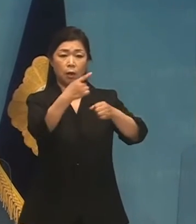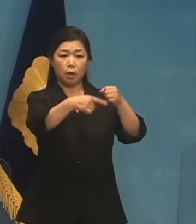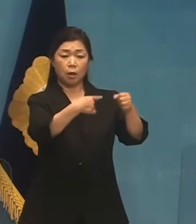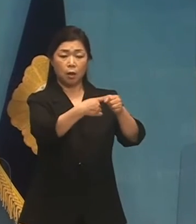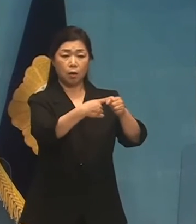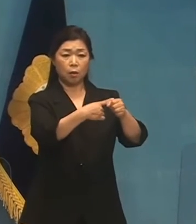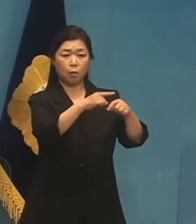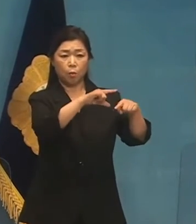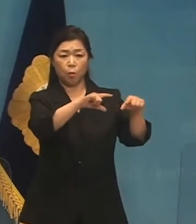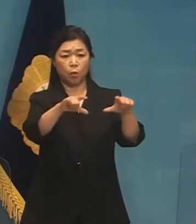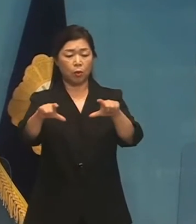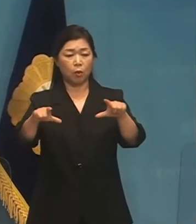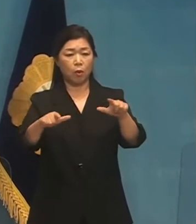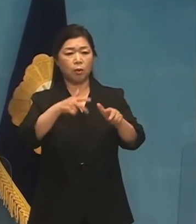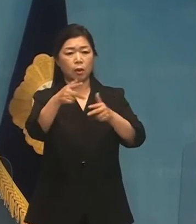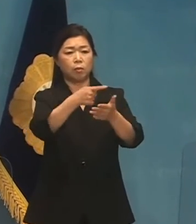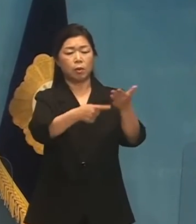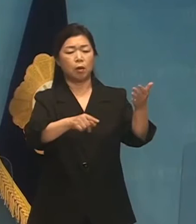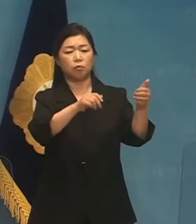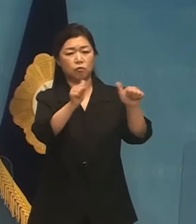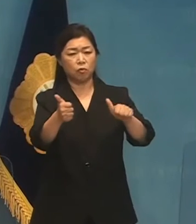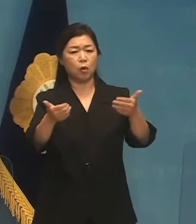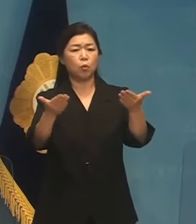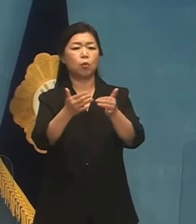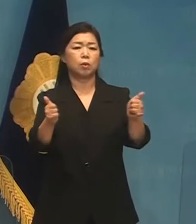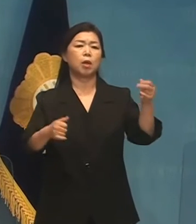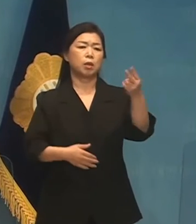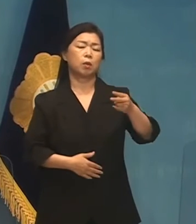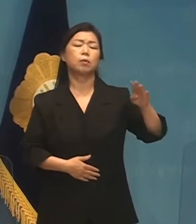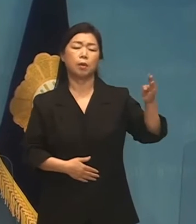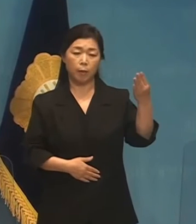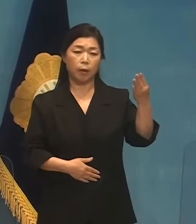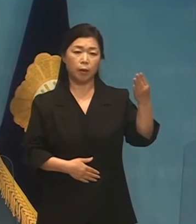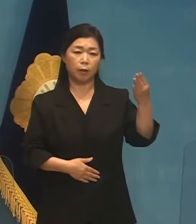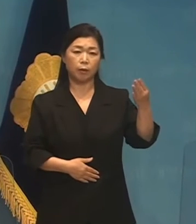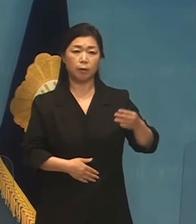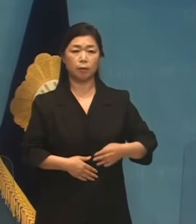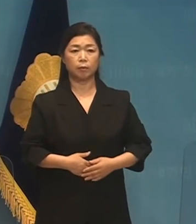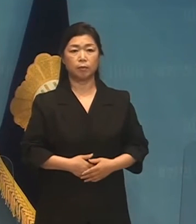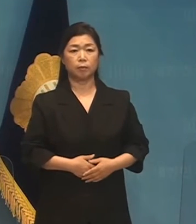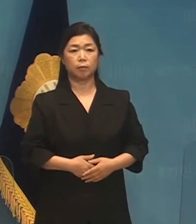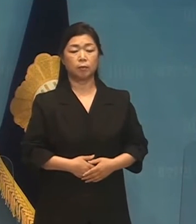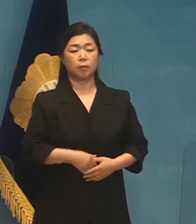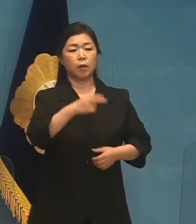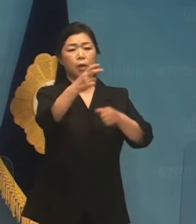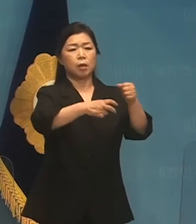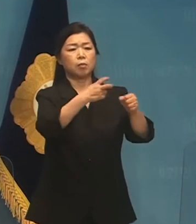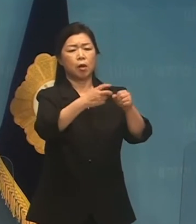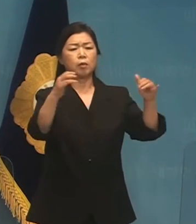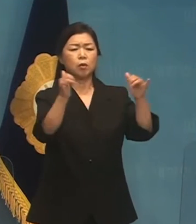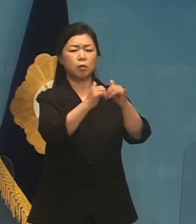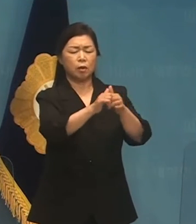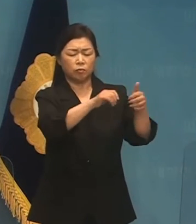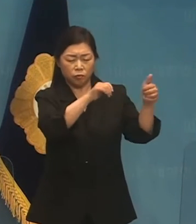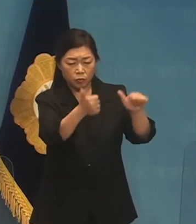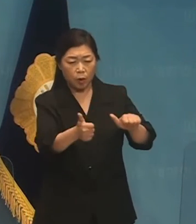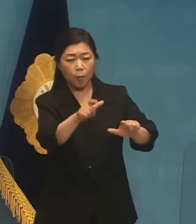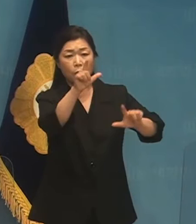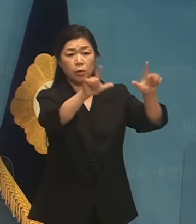해 우리나라 산업재해로 사망하는 노동자가 2,400명입니다. 20년 전쟁의